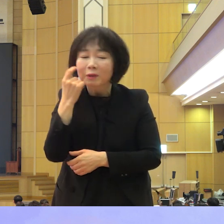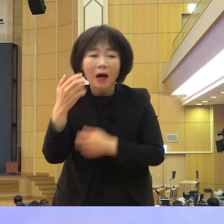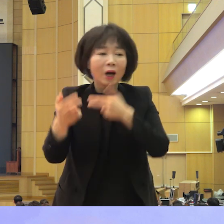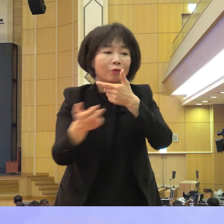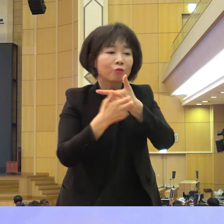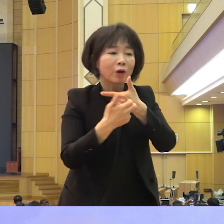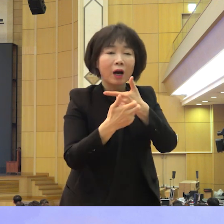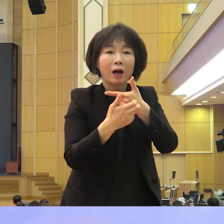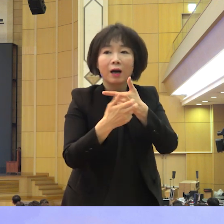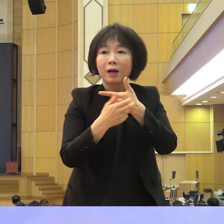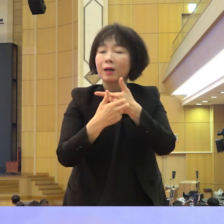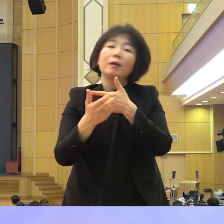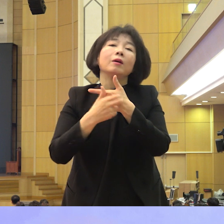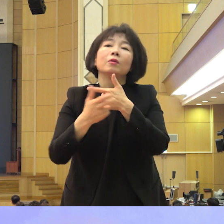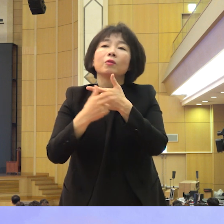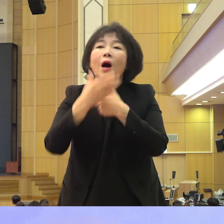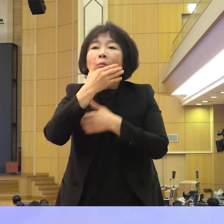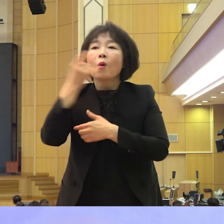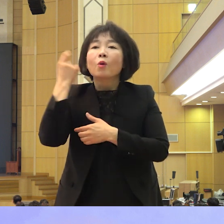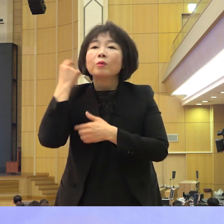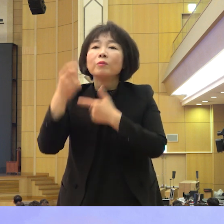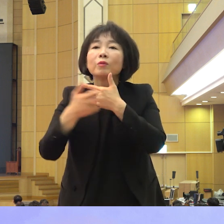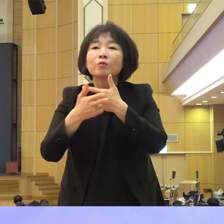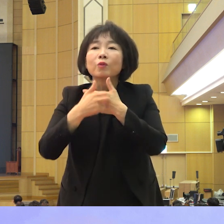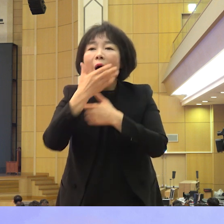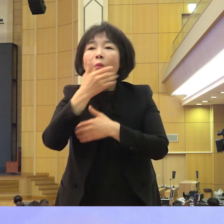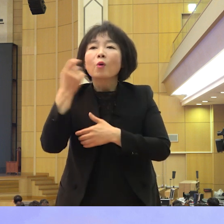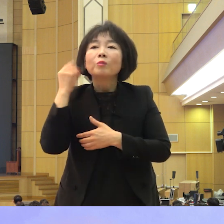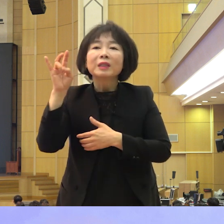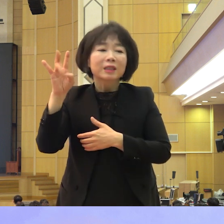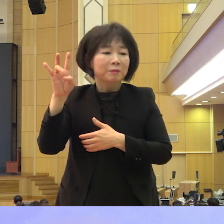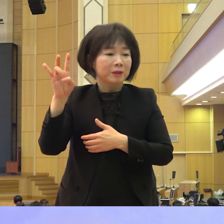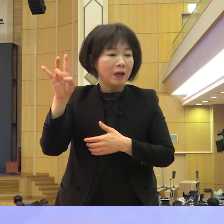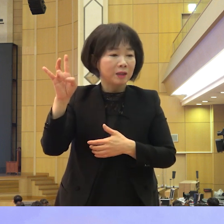누가복음 24장